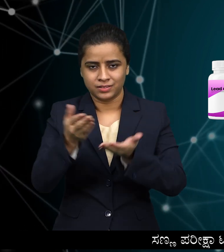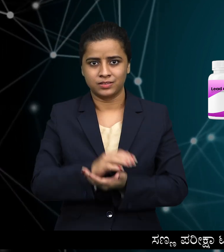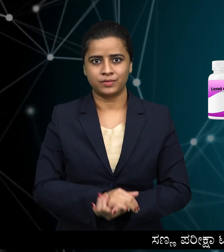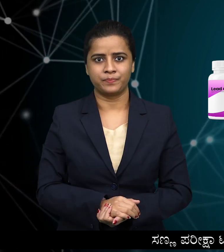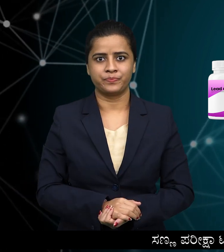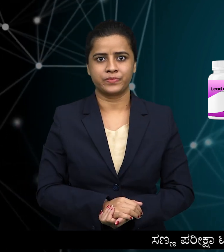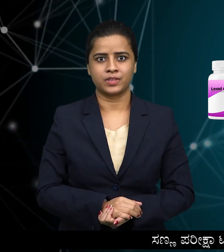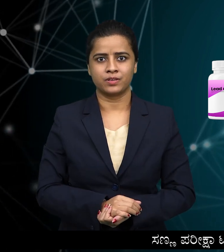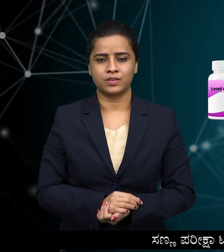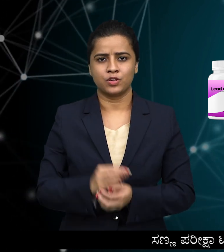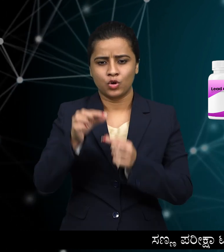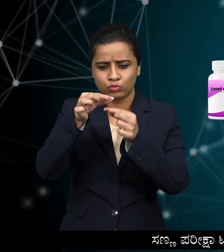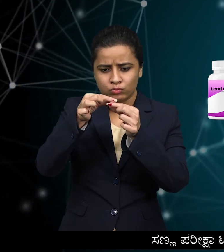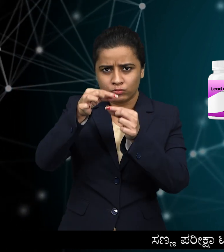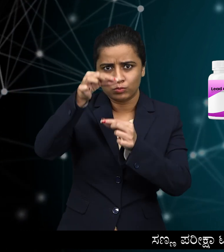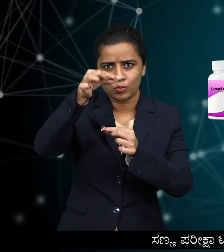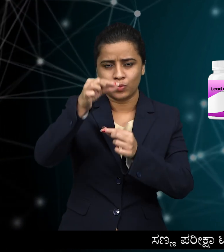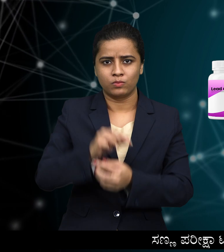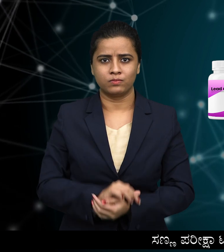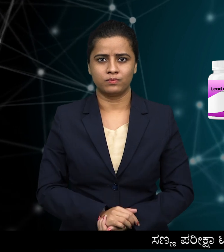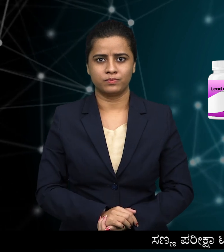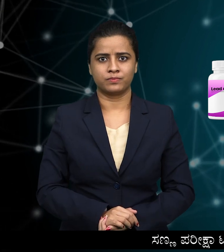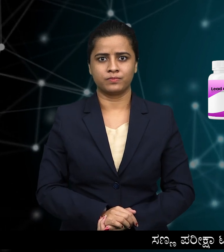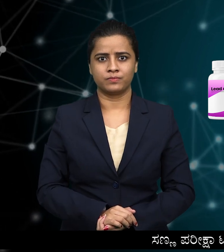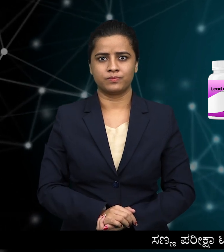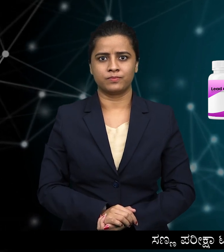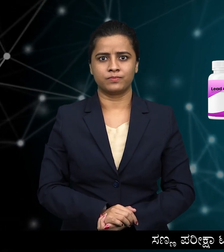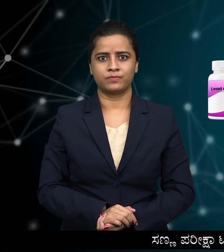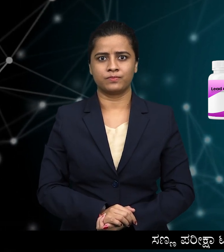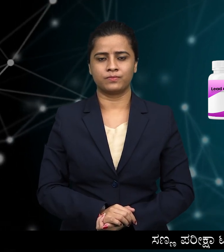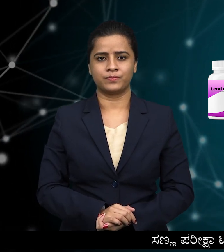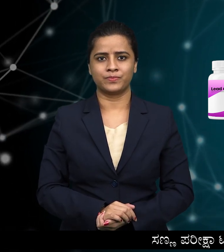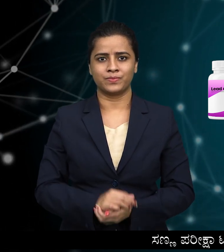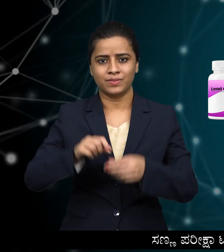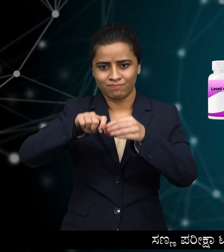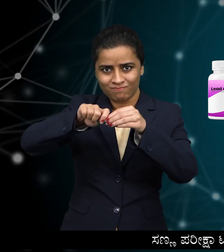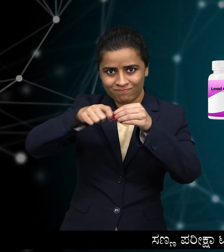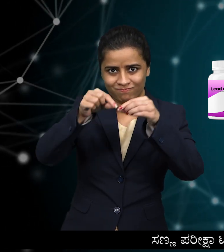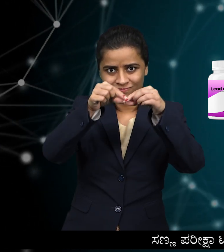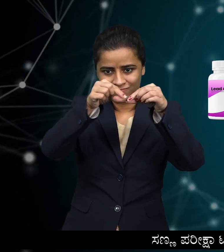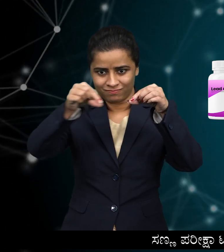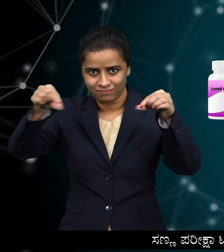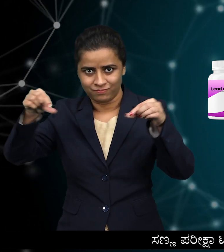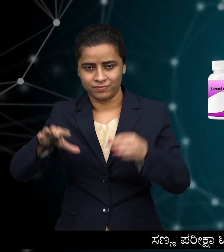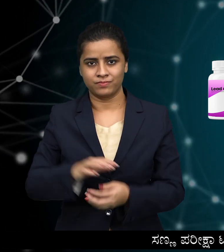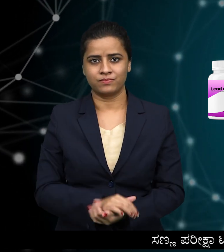ಸಣ್ಣ ಪರೀಕ್ಷಾ ಟ್ಯೂಬ್, ರಿಟಾರ್ಟ್ ಸ್ಟ್ಯಾಂಡ್,